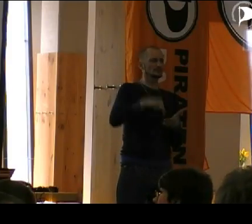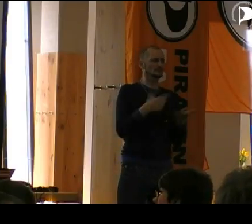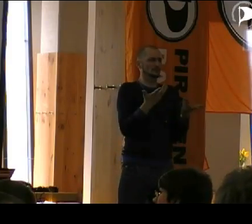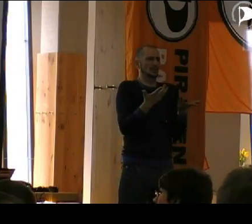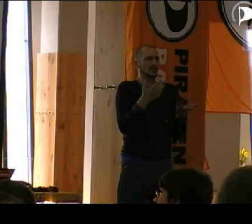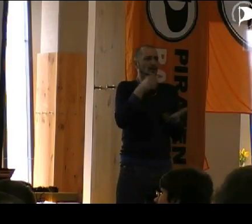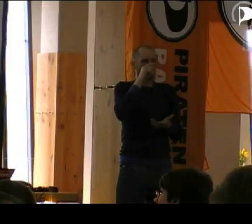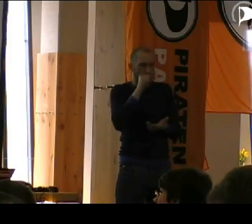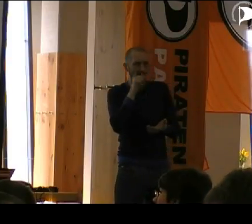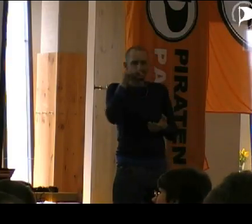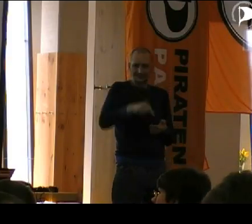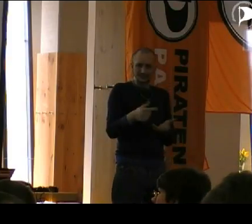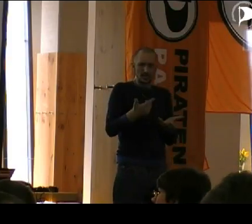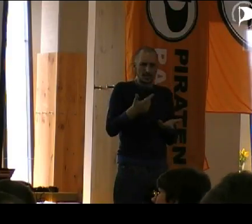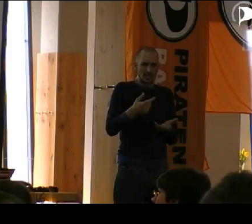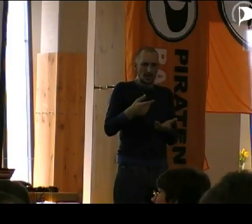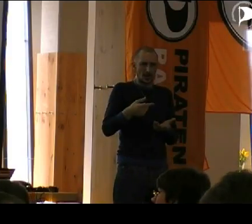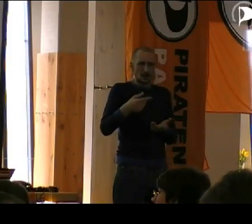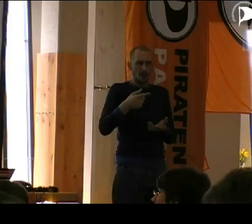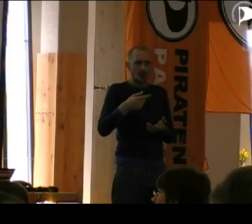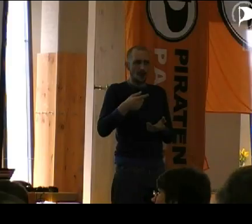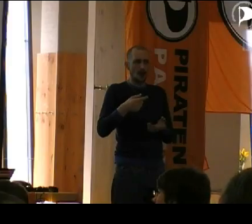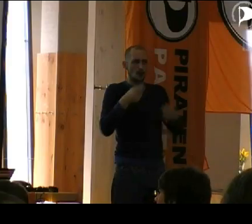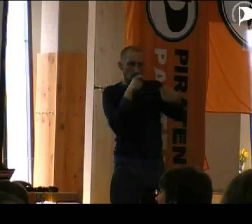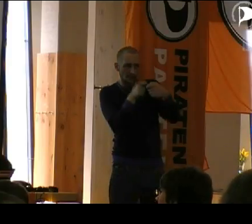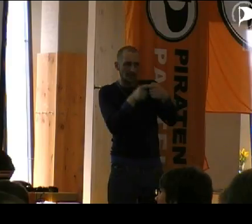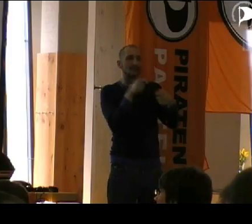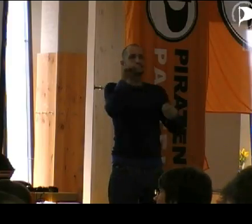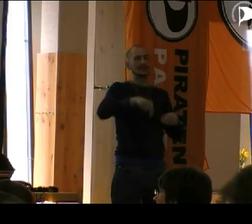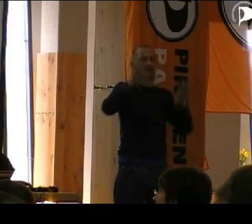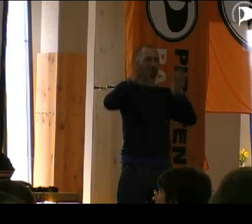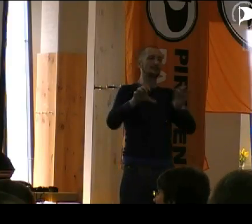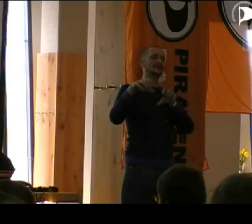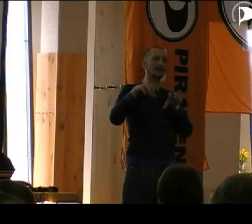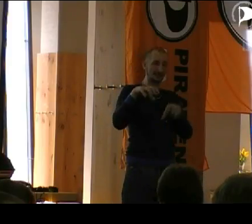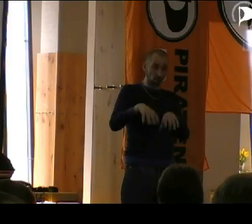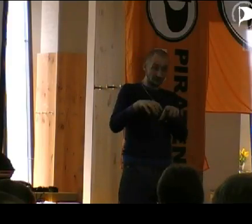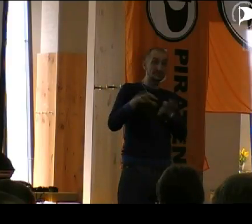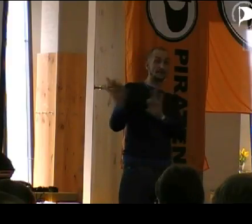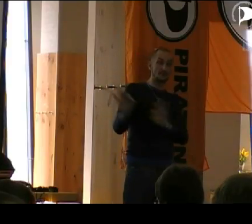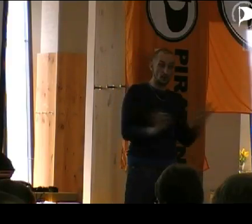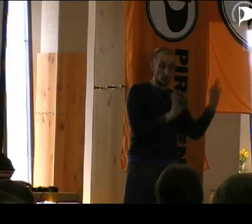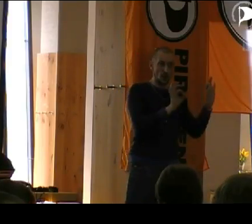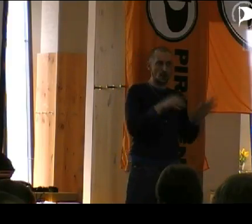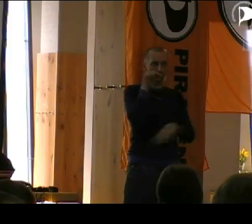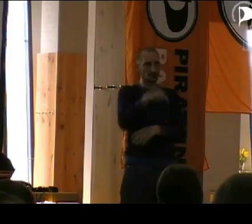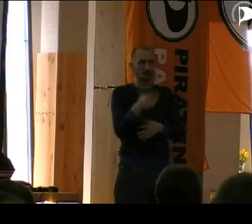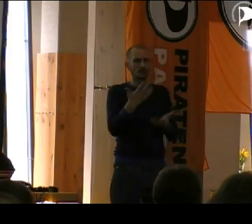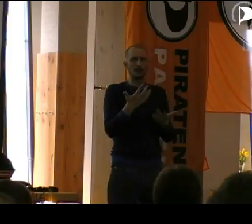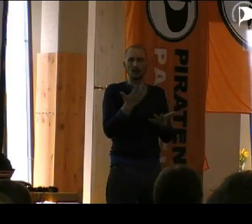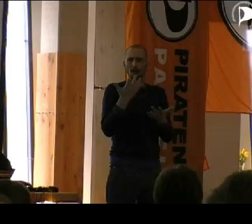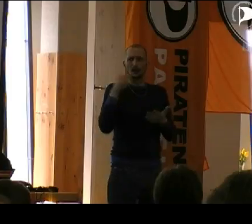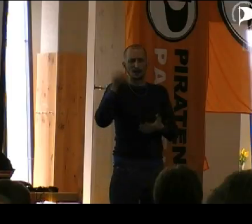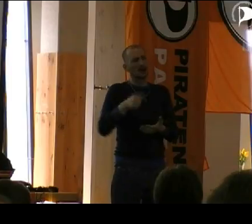hier bei mir melden weil wir ja mit dem politischen geschäftsführer vorgesehen sind seine worte halb es scheint dass er funktioniert zu haben